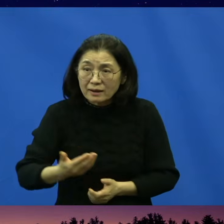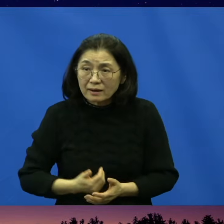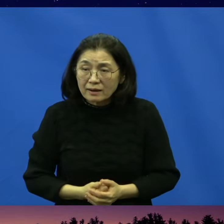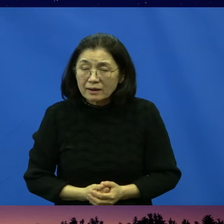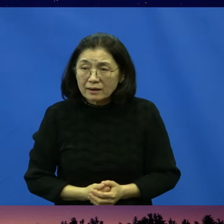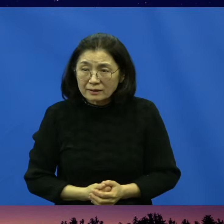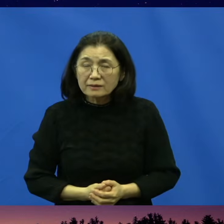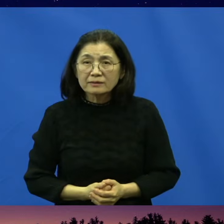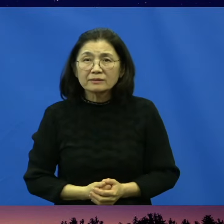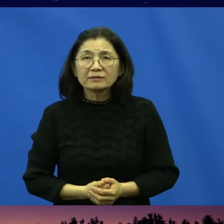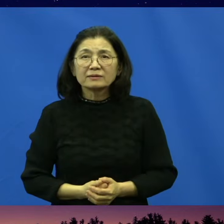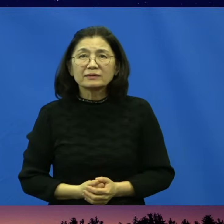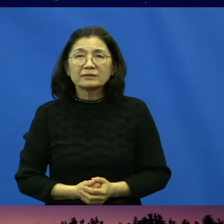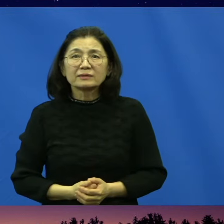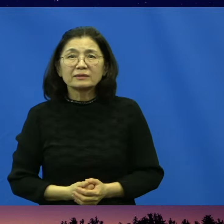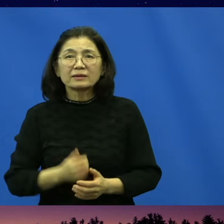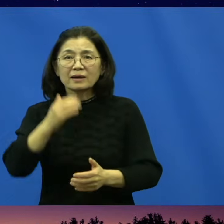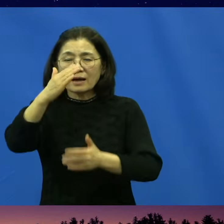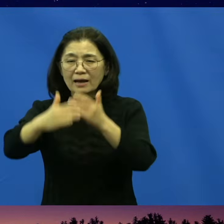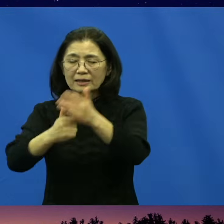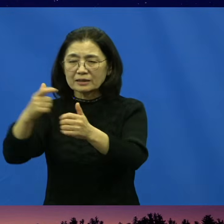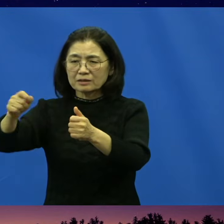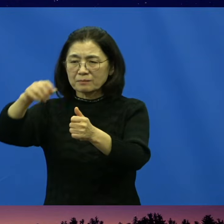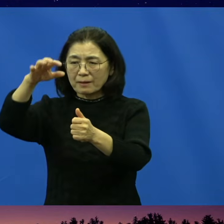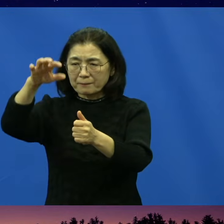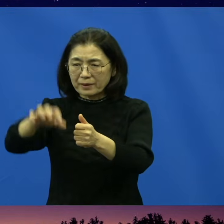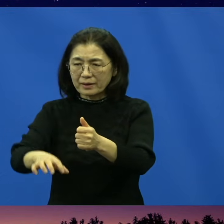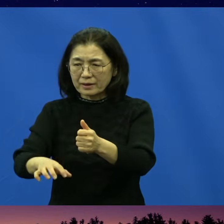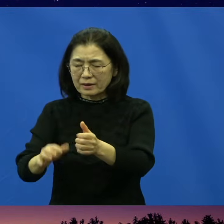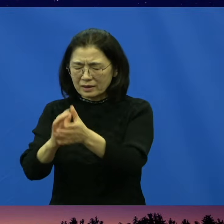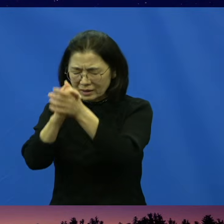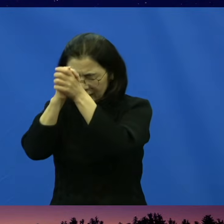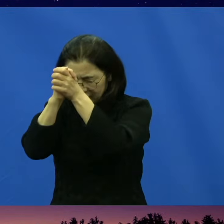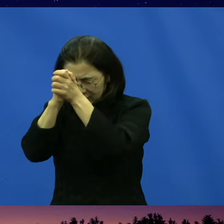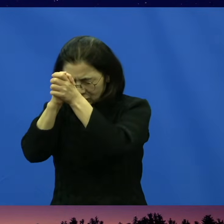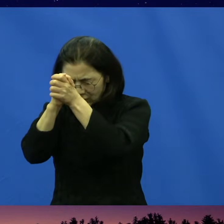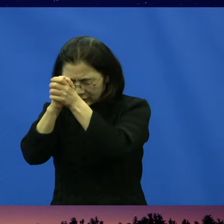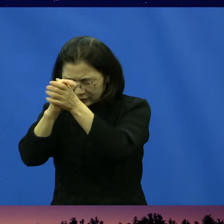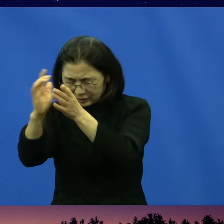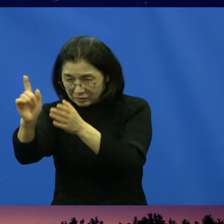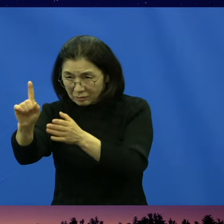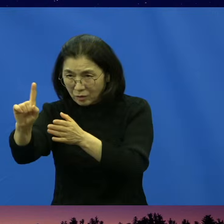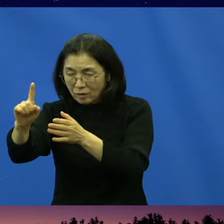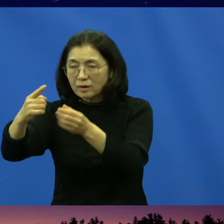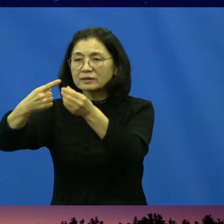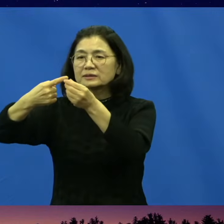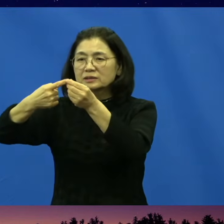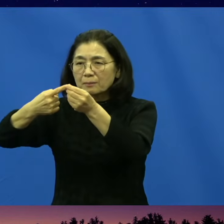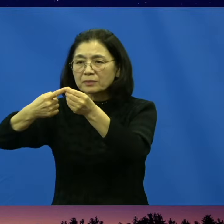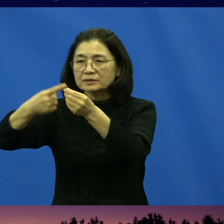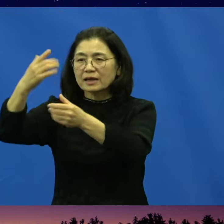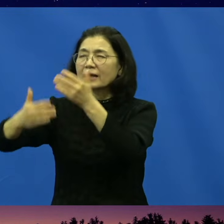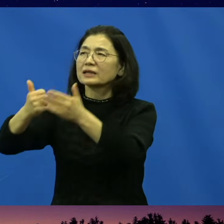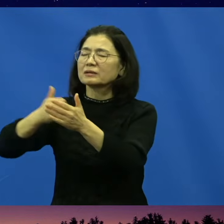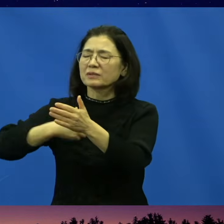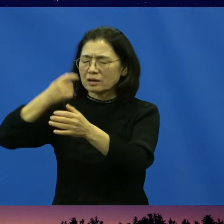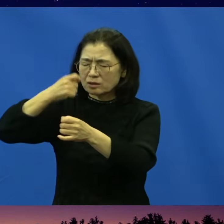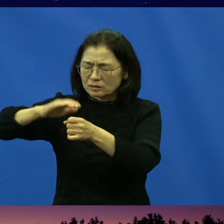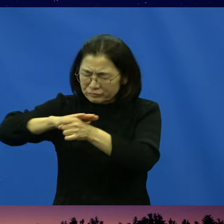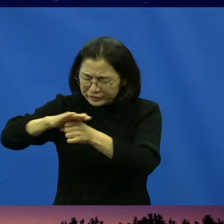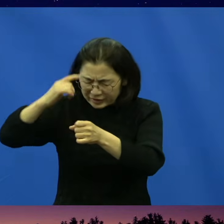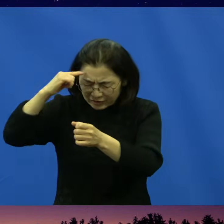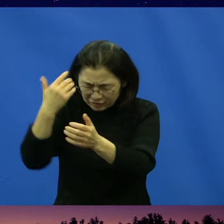여러분, 우리가 그분 앞에 먼저 구할 것은 나를 불쌍히 여겨달라고 그렇게 기도합시다.